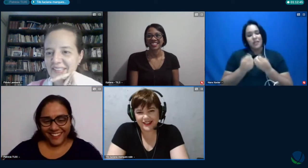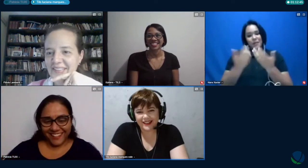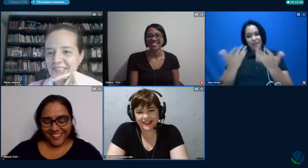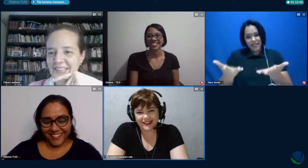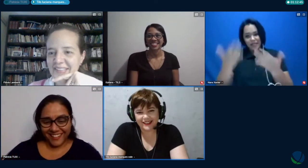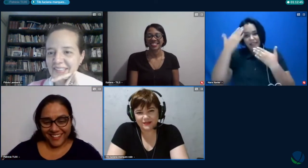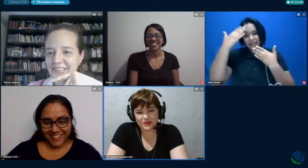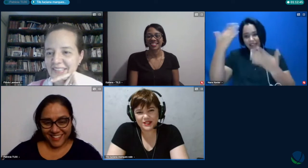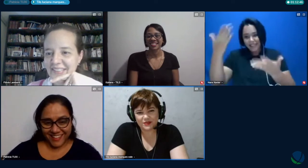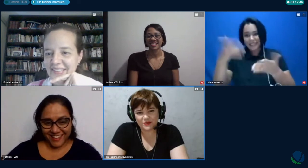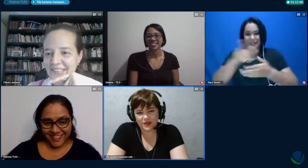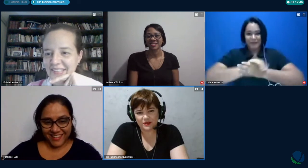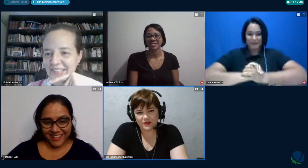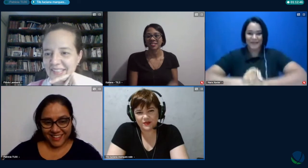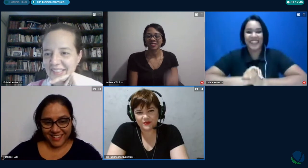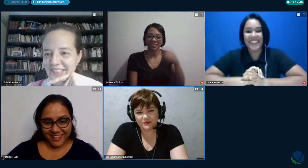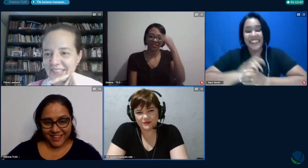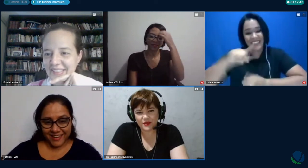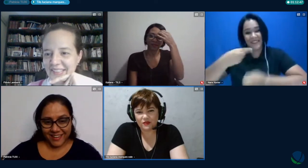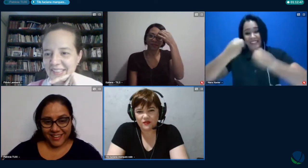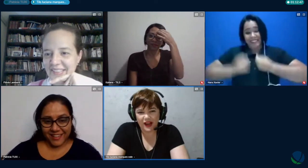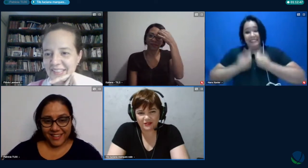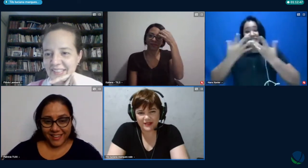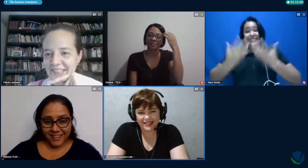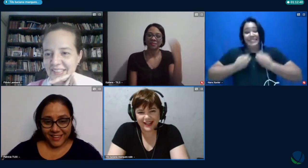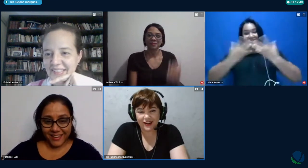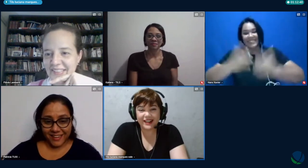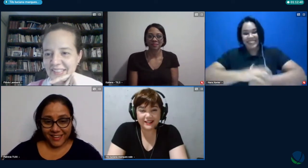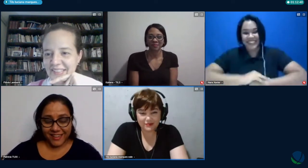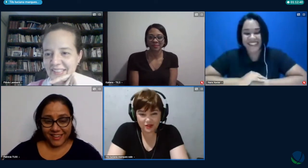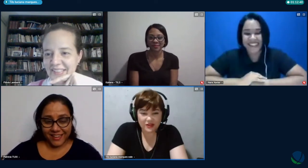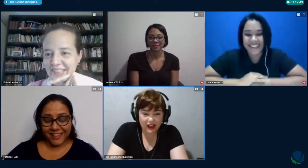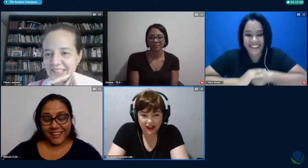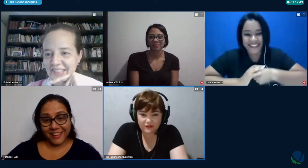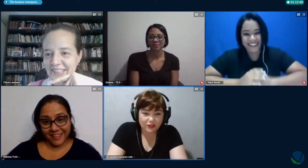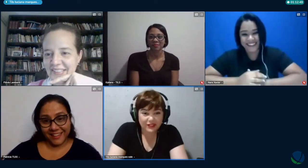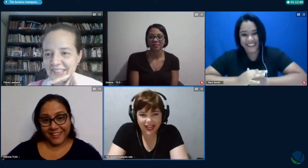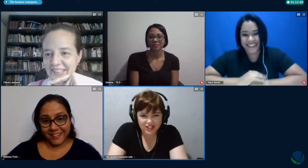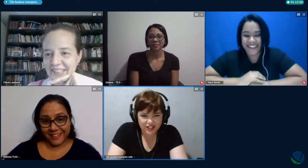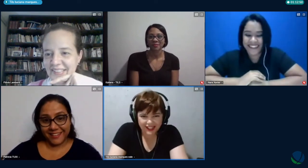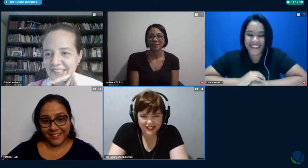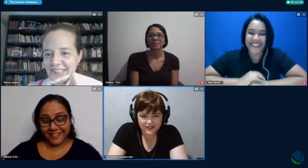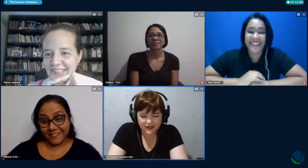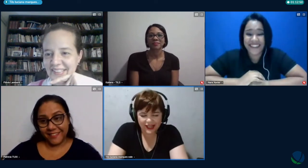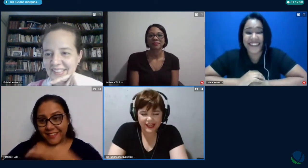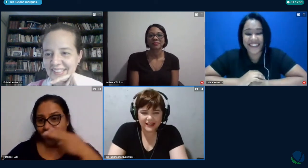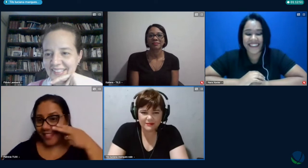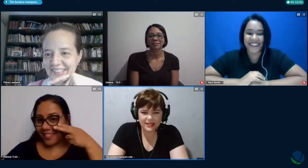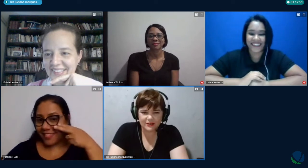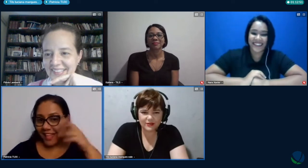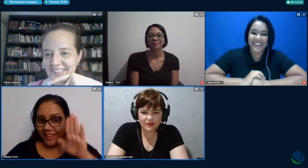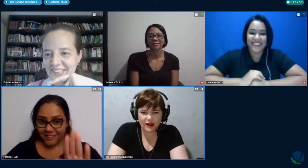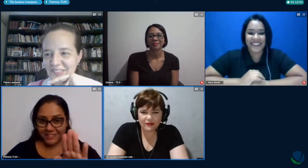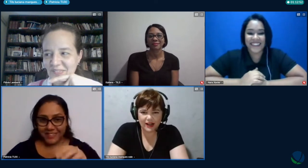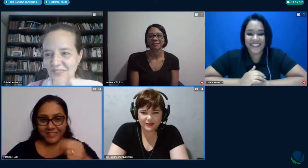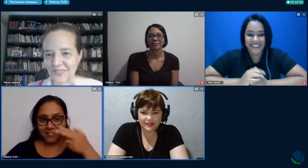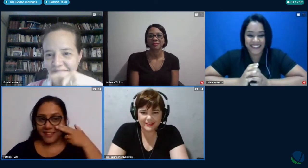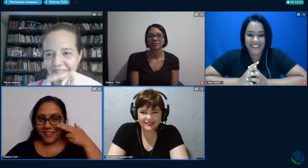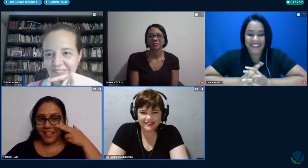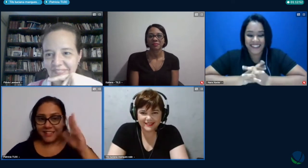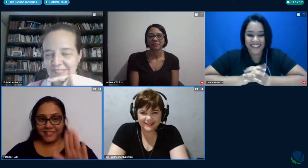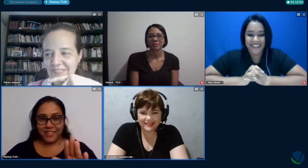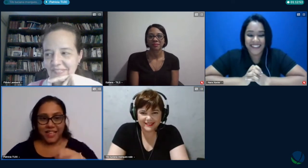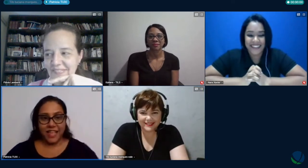agradeço e depois eu falo. Mas agora era porque eu, a vontade, né, de falar, mas eu